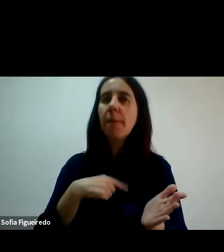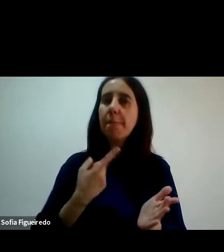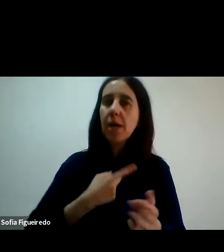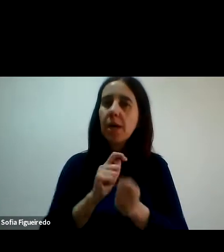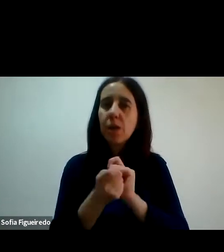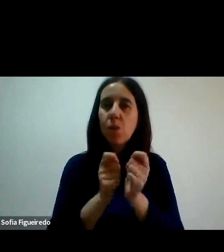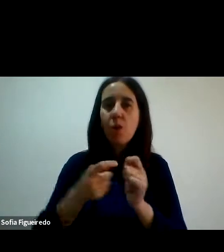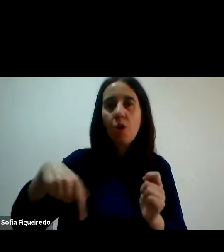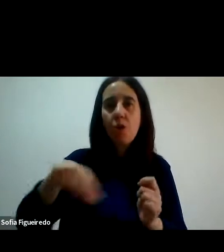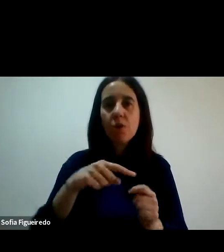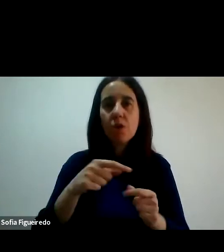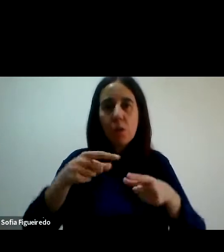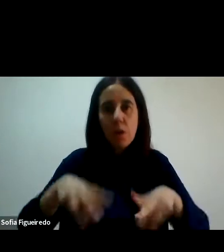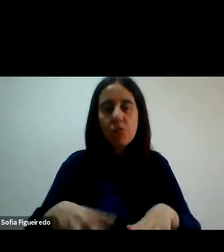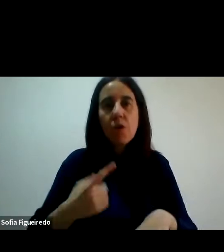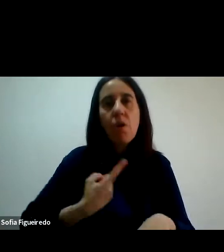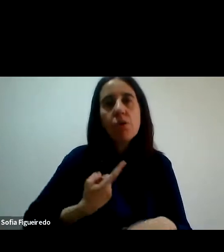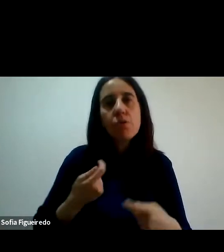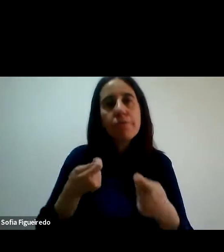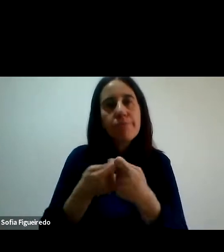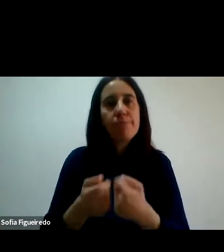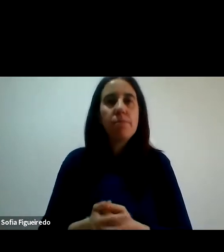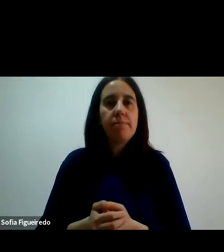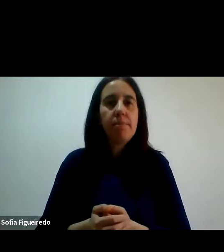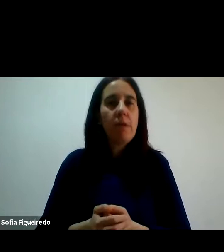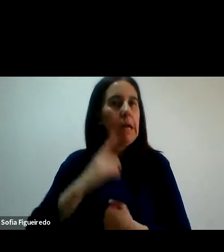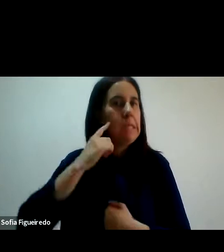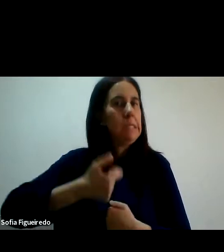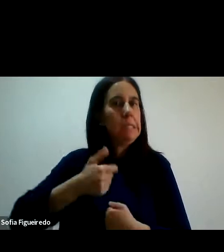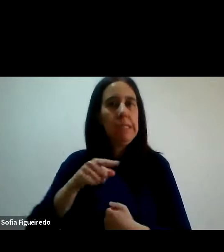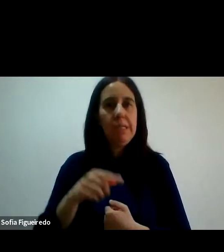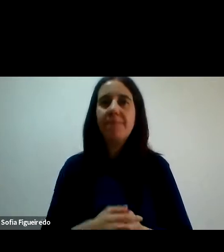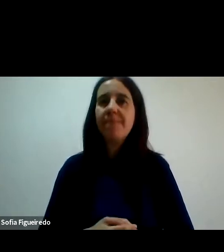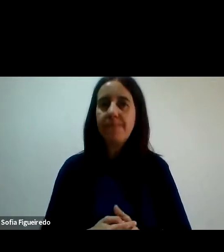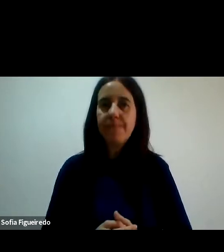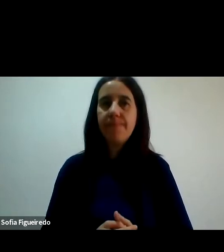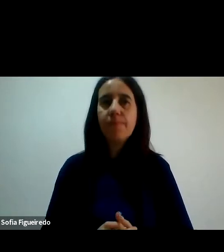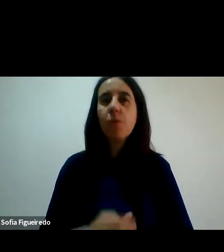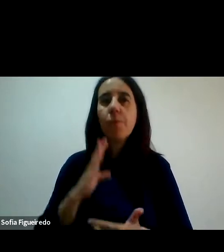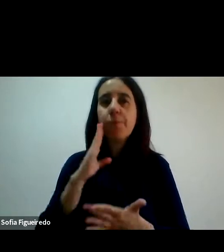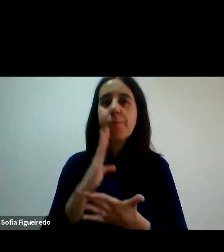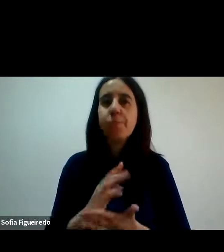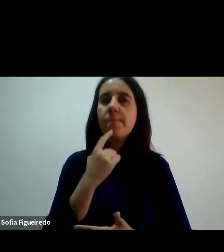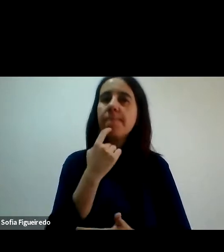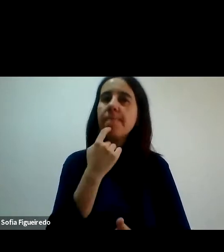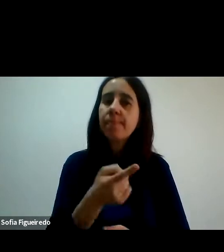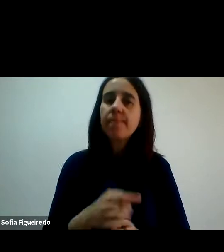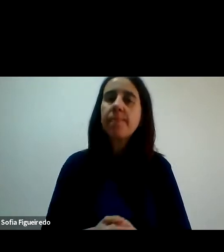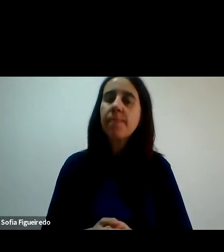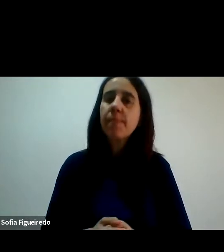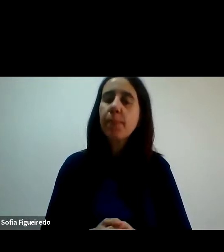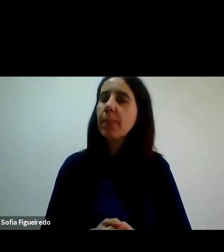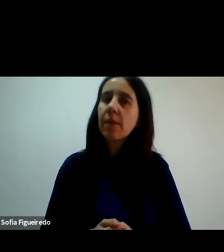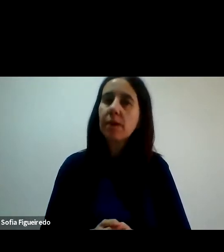nossa linguagem àquilo que é o nosso público. Central ter essa componente. E finalmente, uma dimensão que